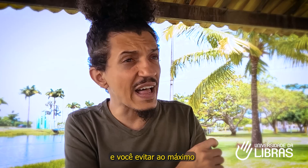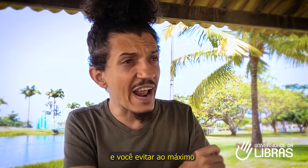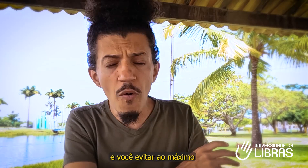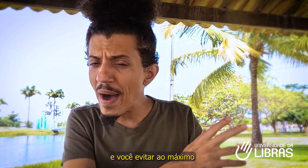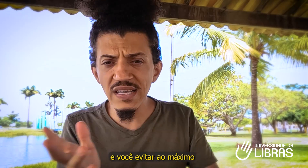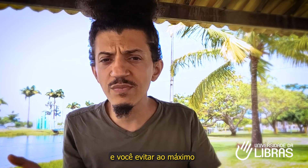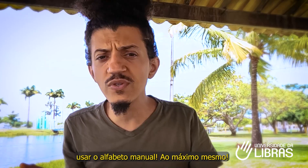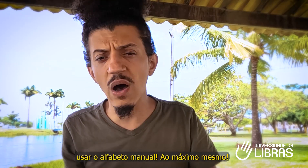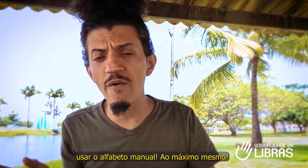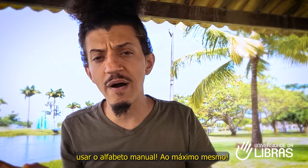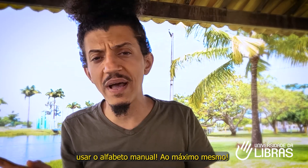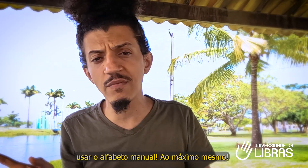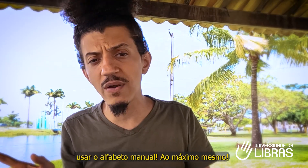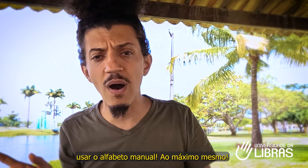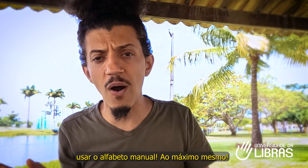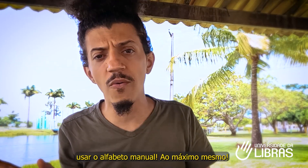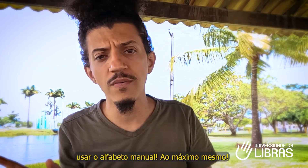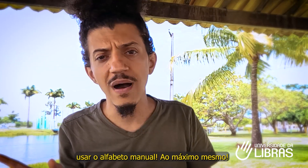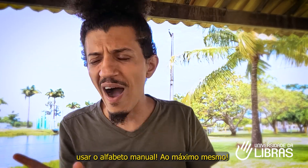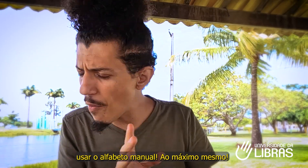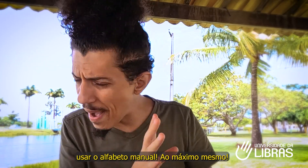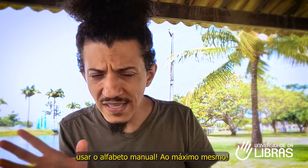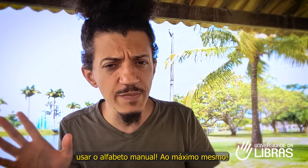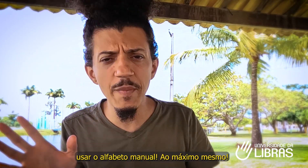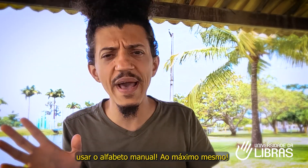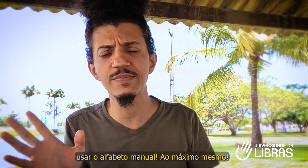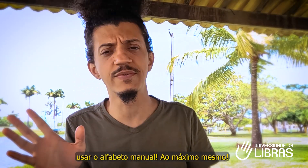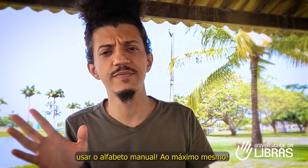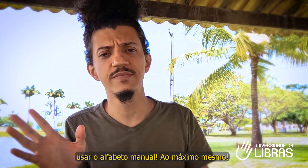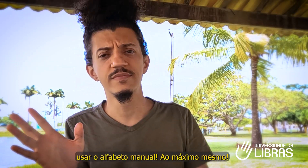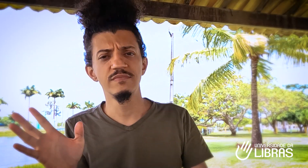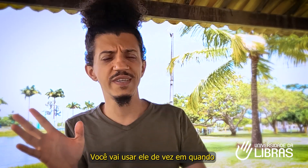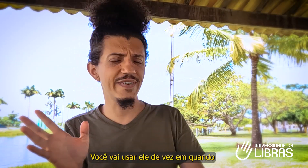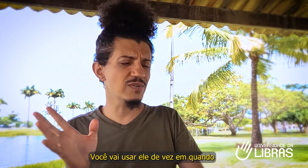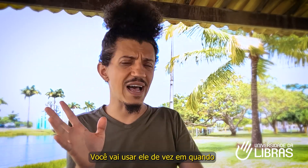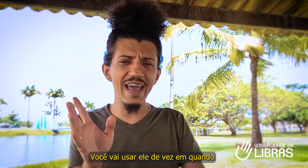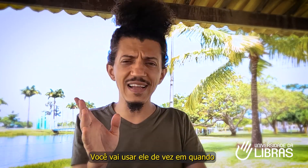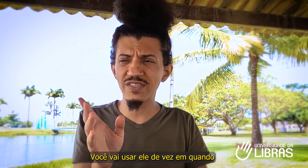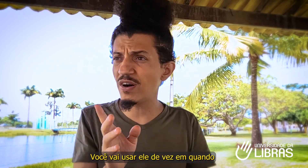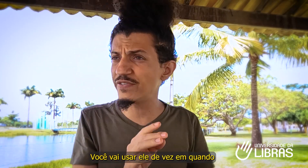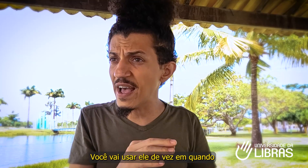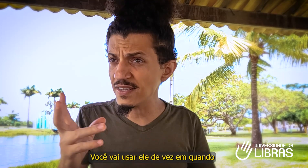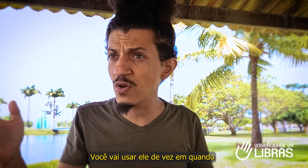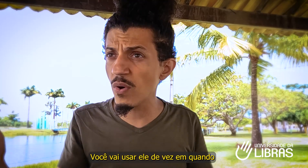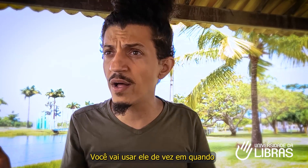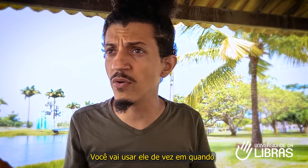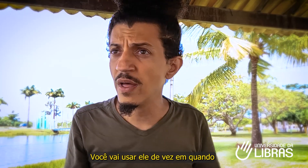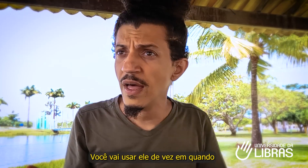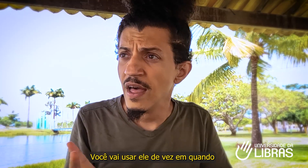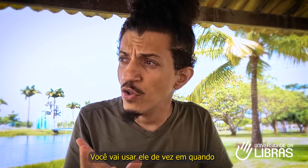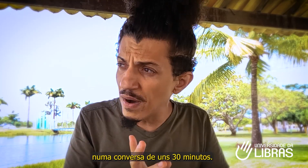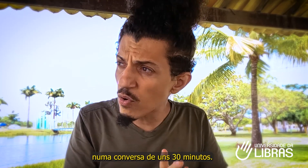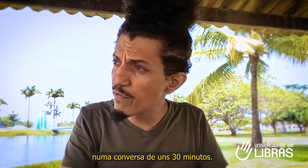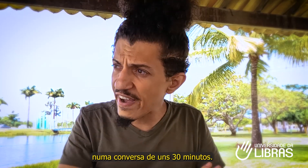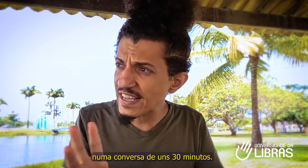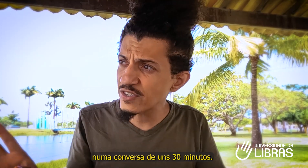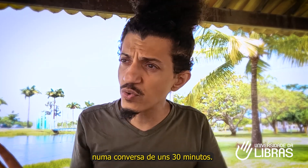ao máximo usar o alfabeto manual. Ao máximo mesmo. Você vai usar ele assim, ó, de vez em quando. Numa conversa de uns